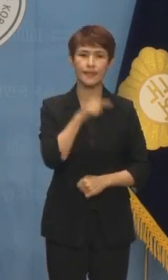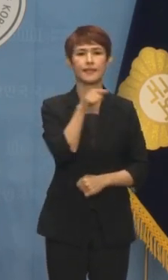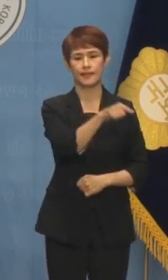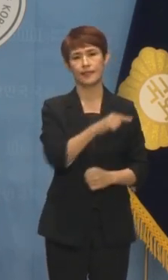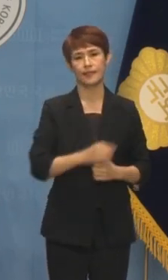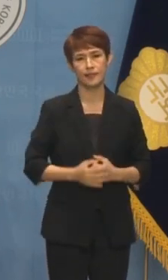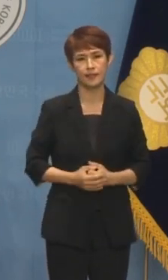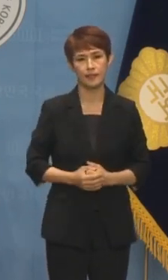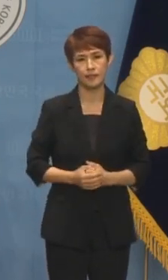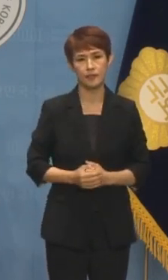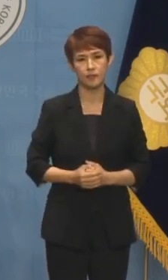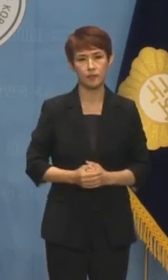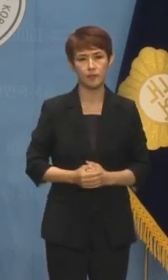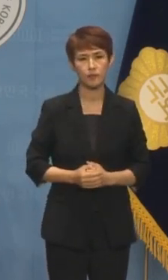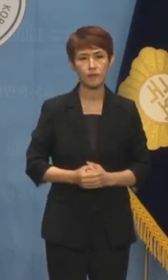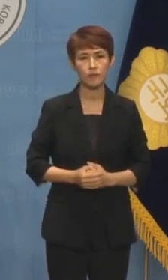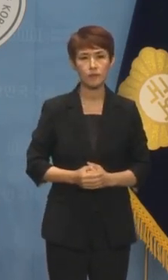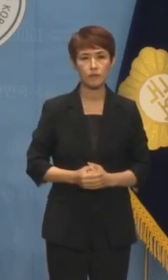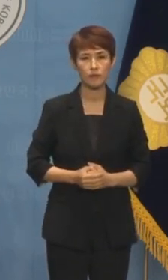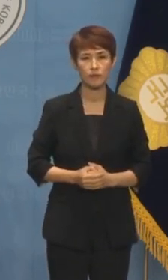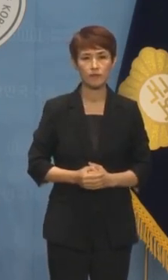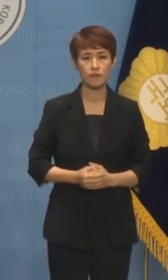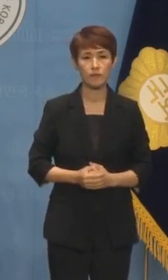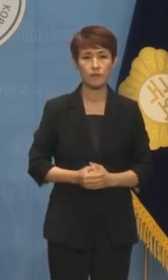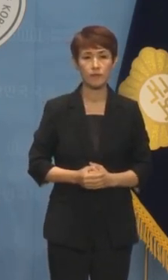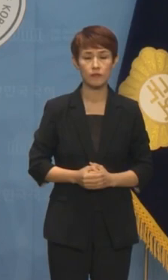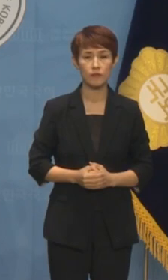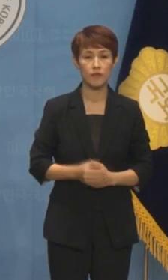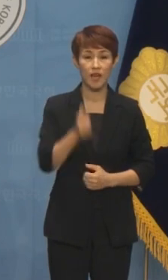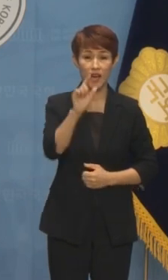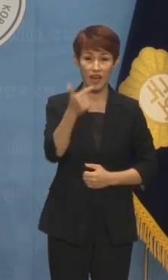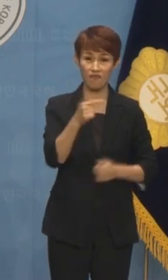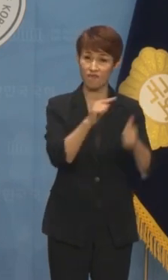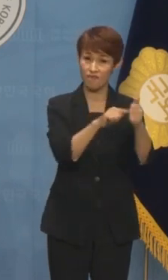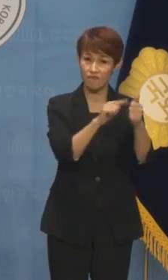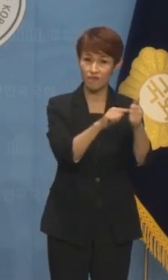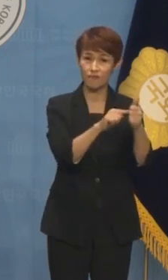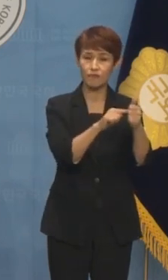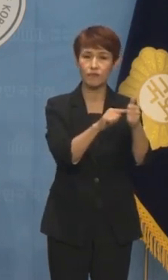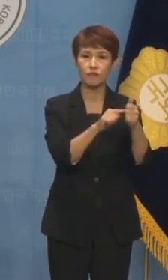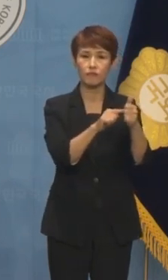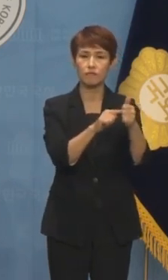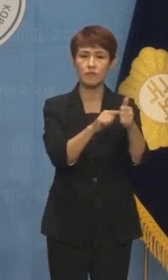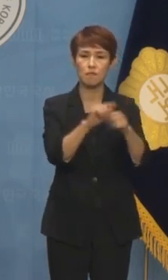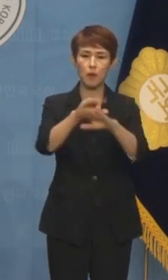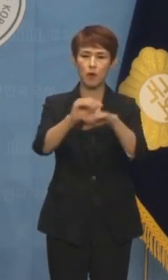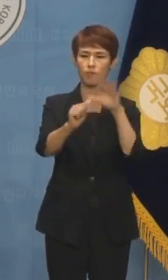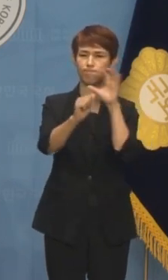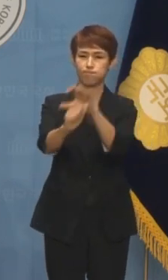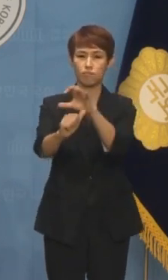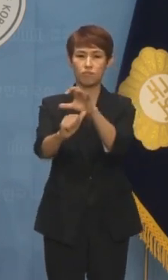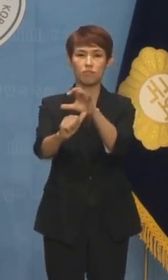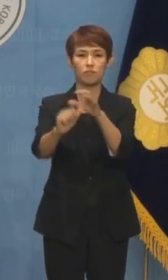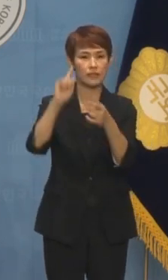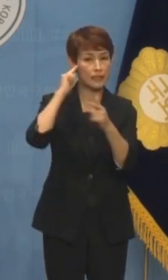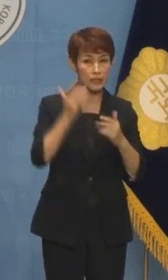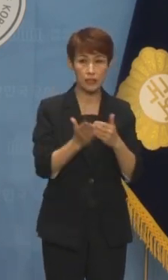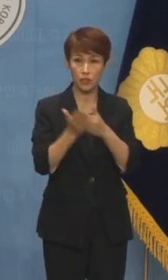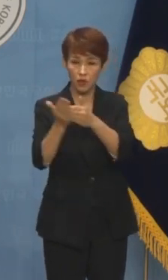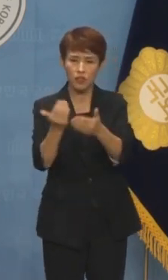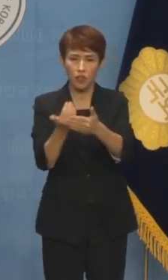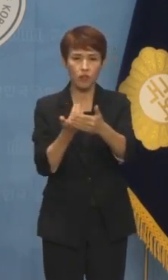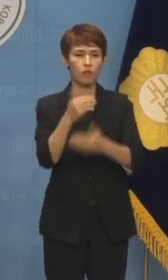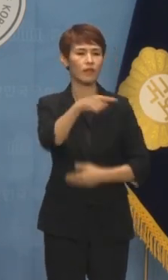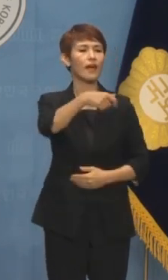심보의 다름 아닙니다. 무엇보다 한동훈 전 위원장은 언틀막 이의 신청 전에